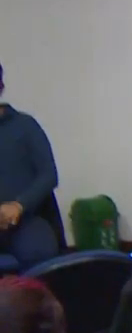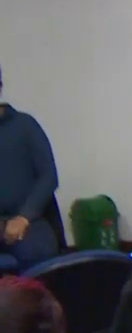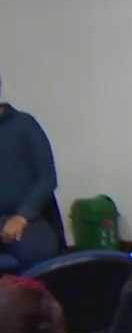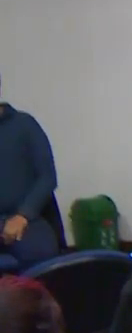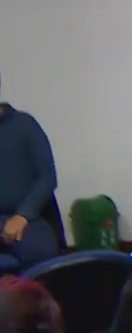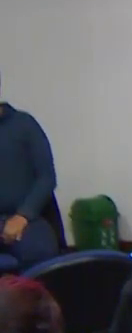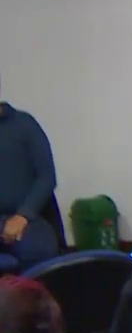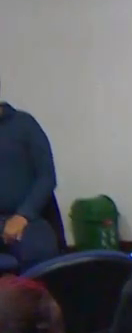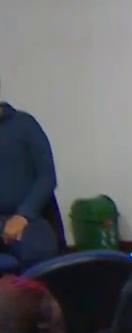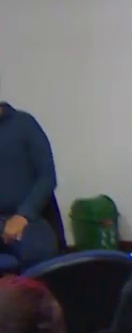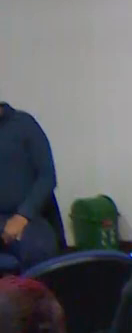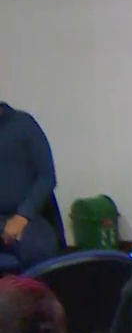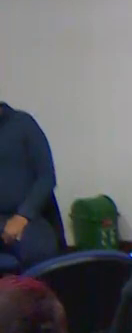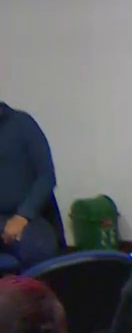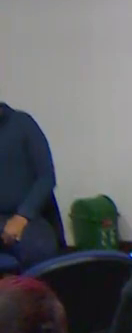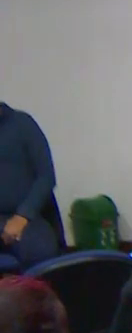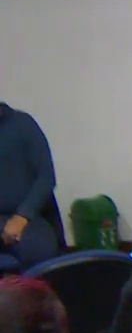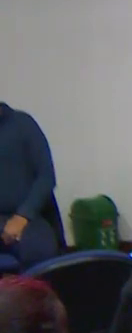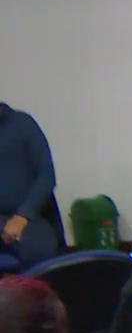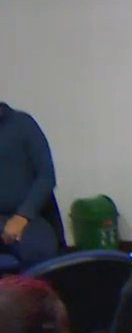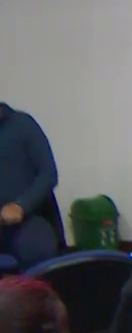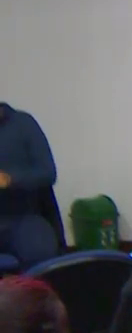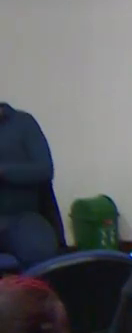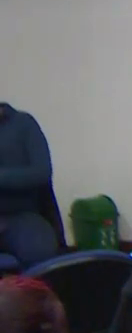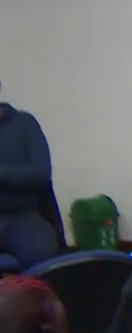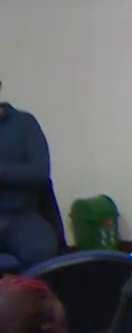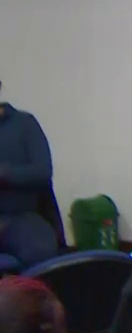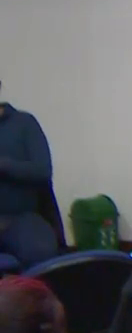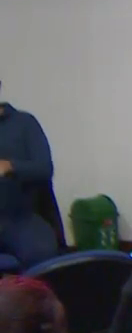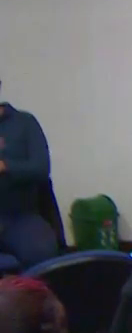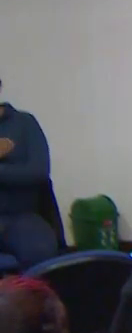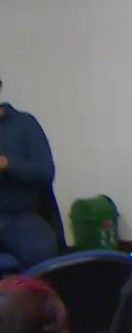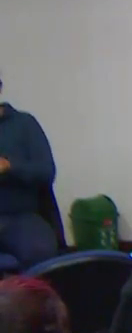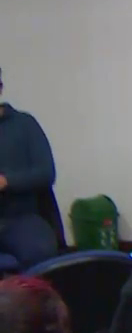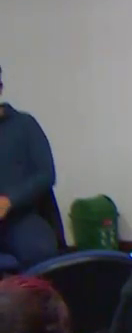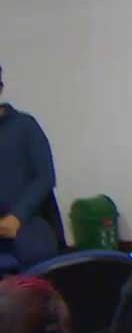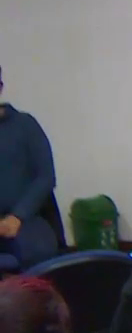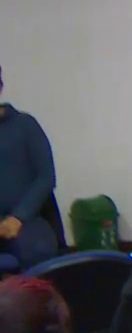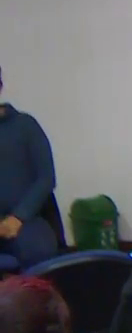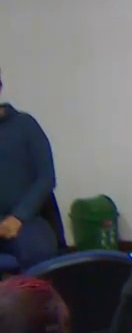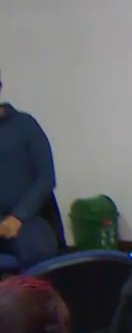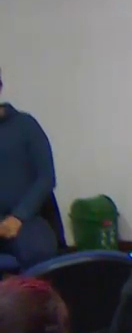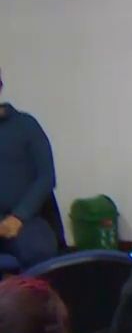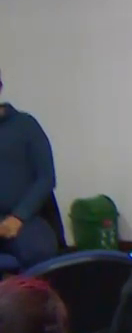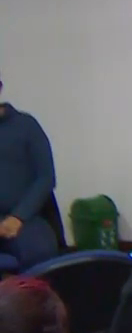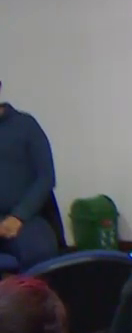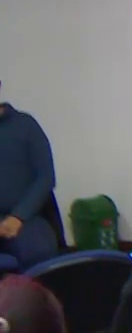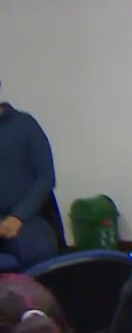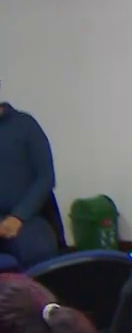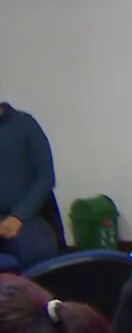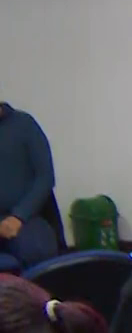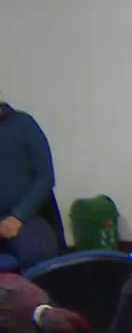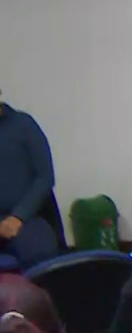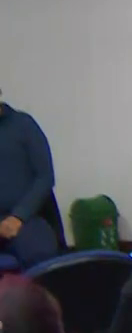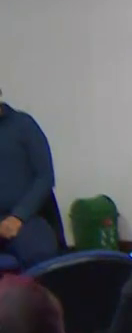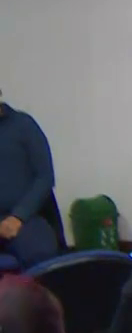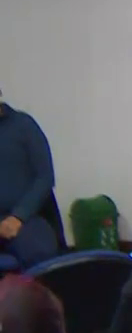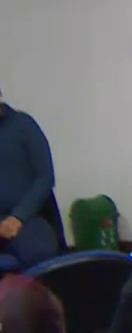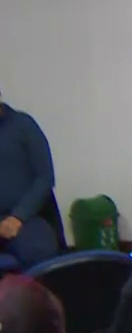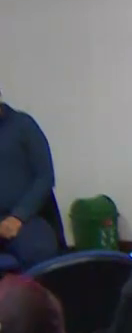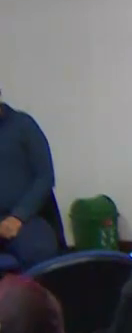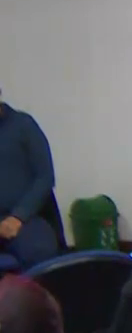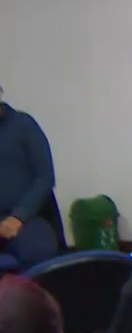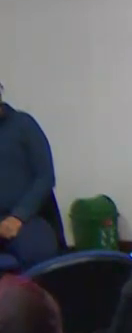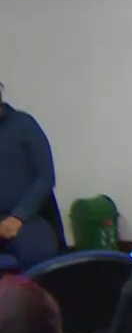han hecho algún proceso para la comunicación a través de la música para personas no verbales Tienen alguna experiencia